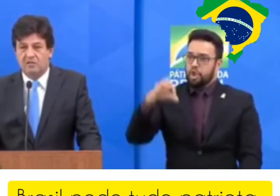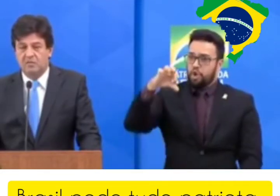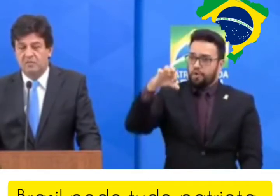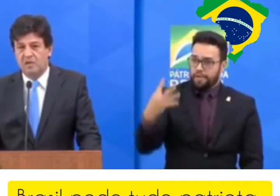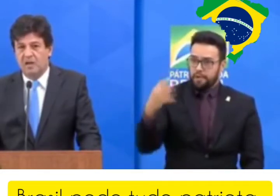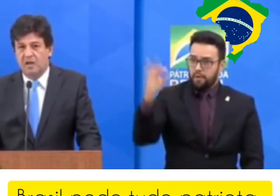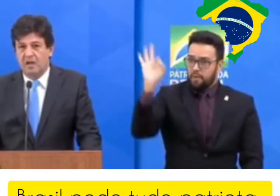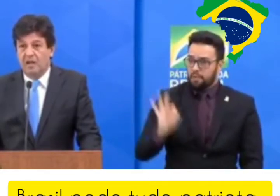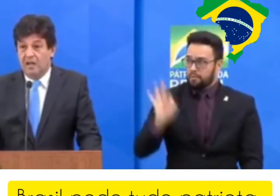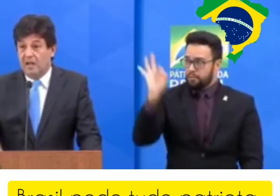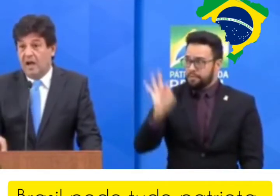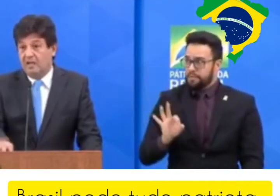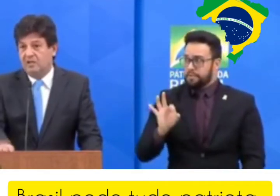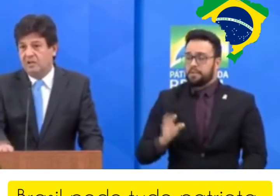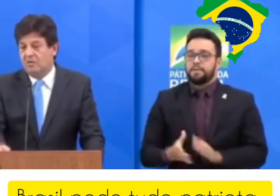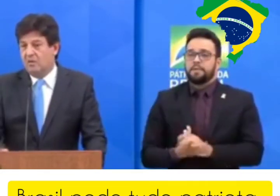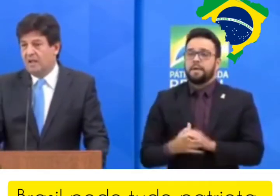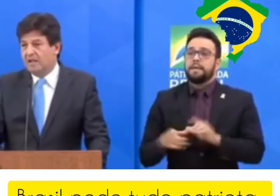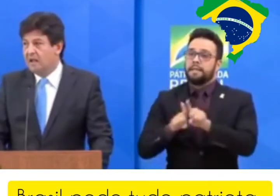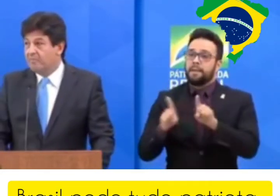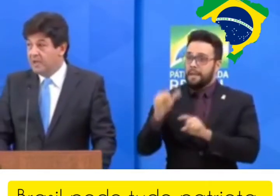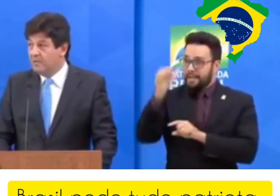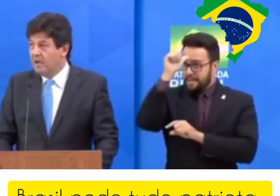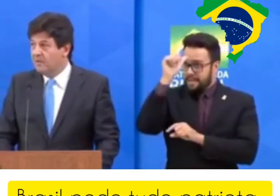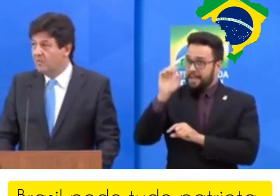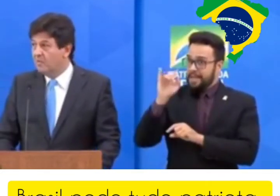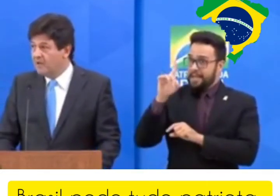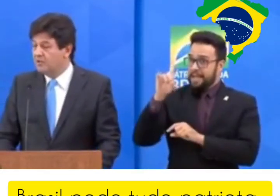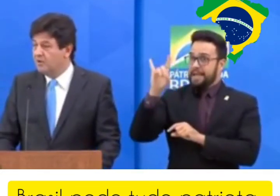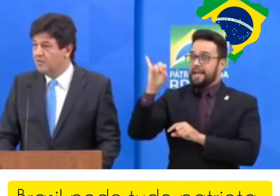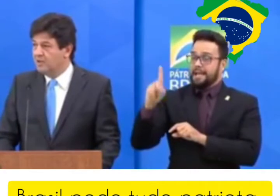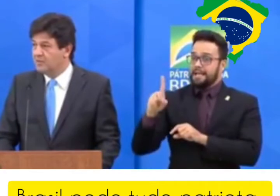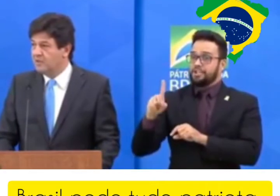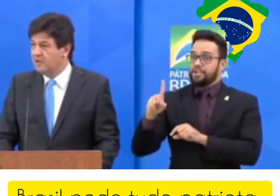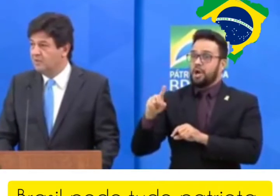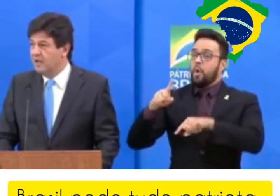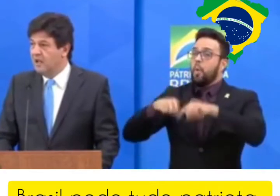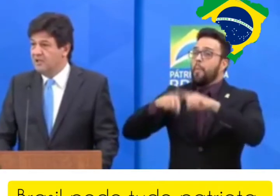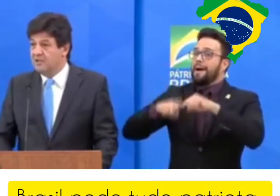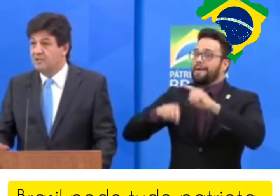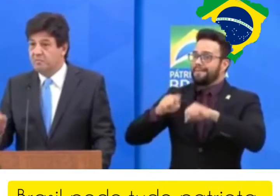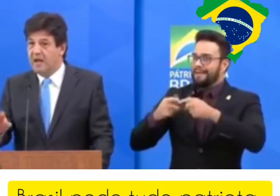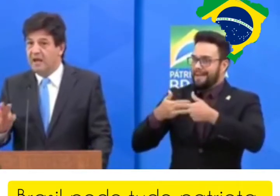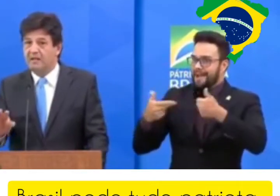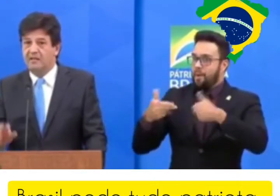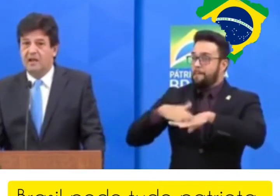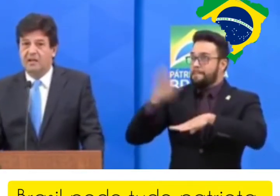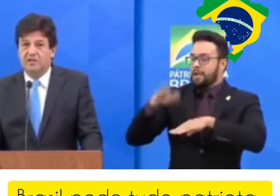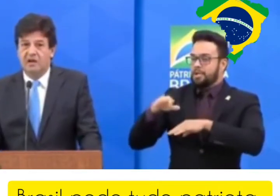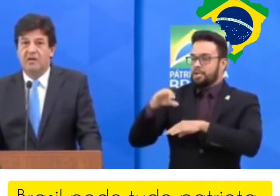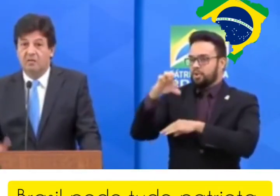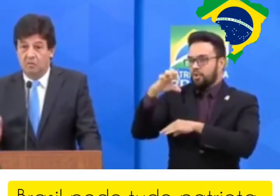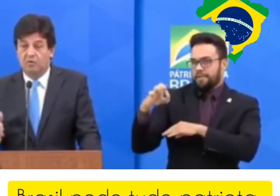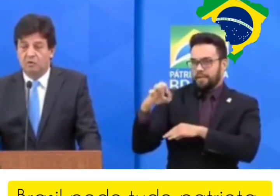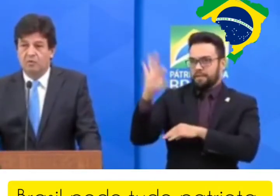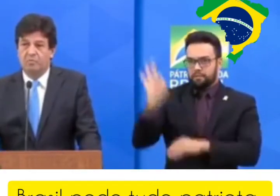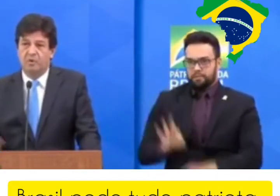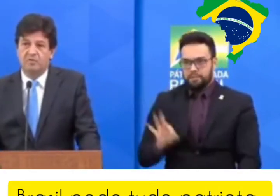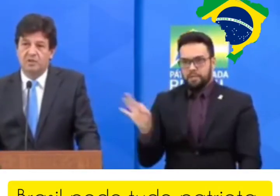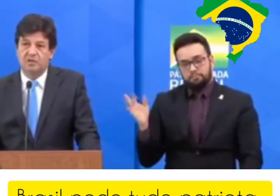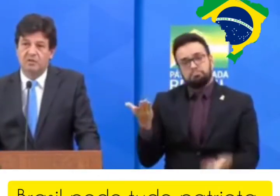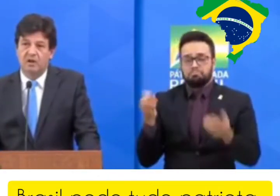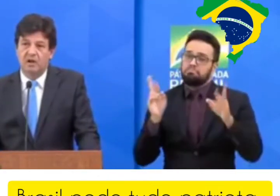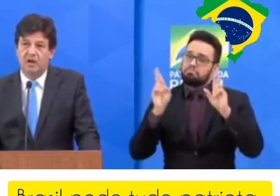94% desses insumos, e a Índia com a matéria-prima, com mais de 90%. A gente espera que a Índia